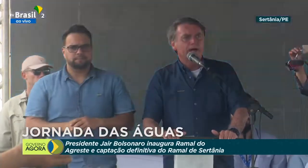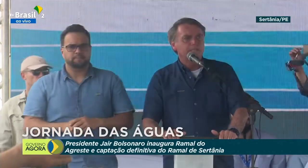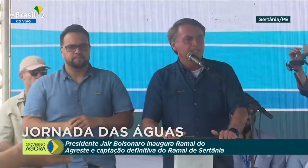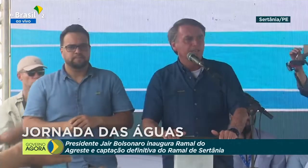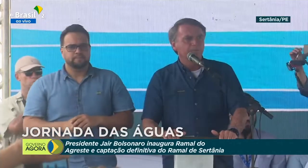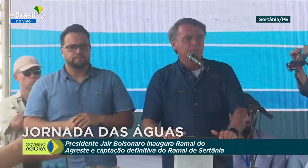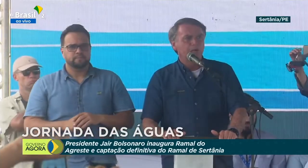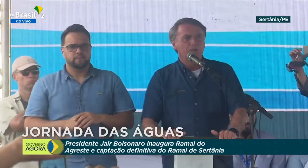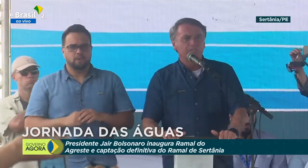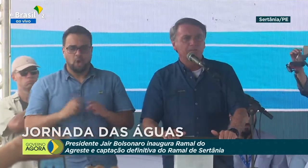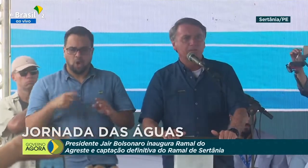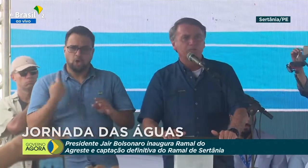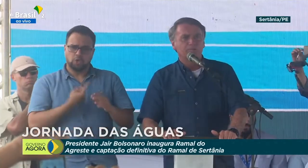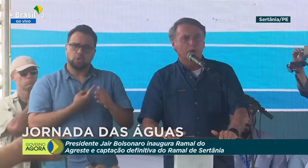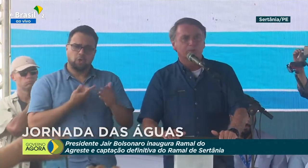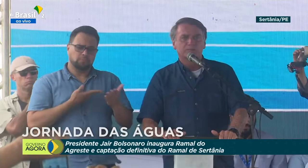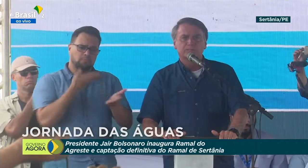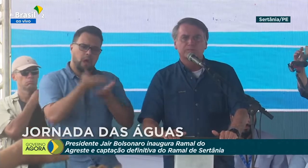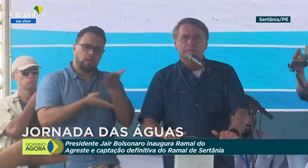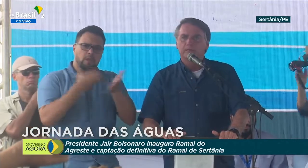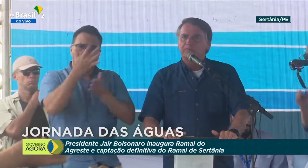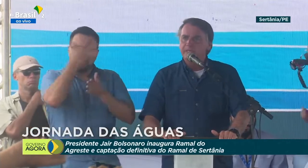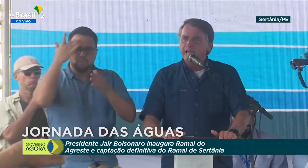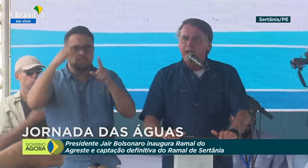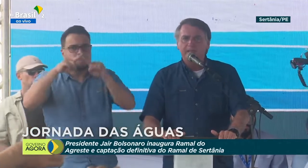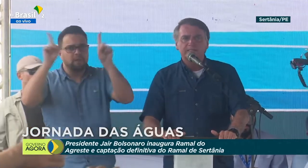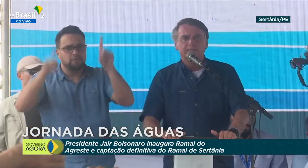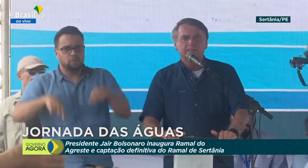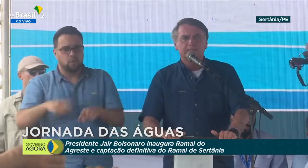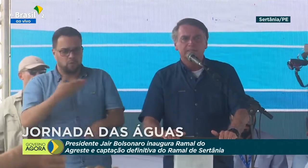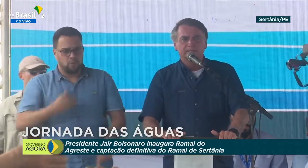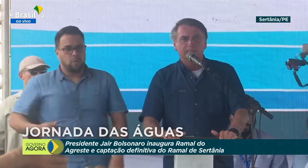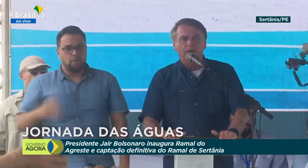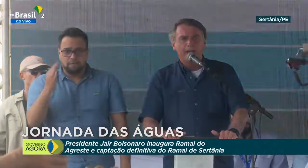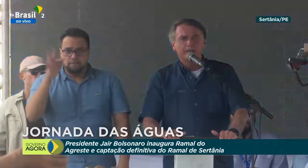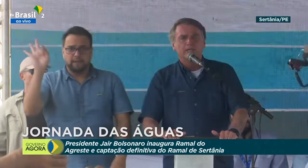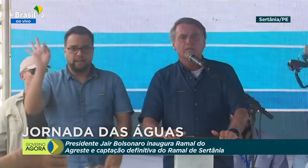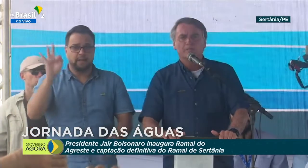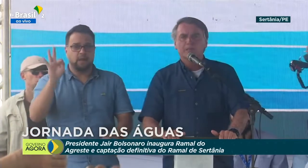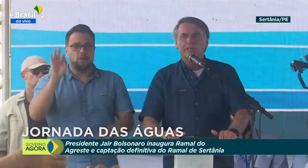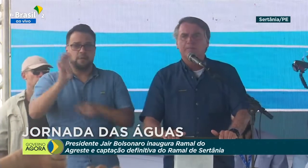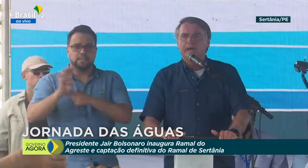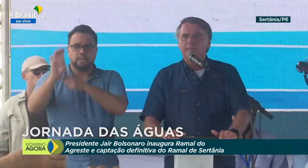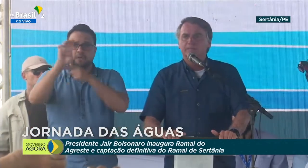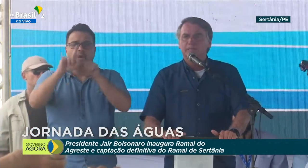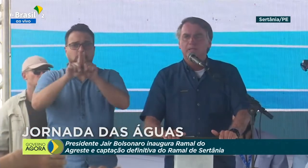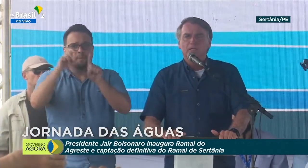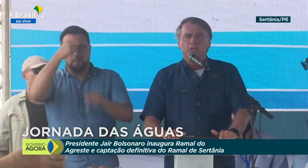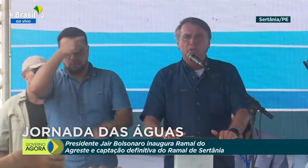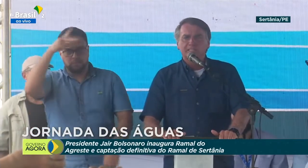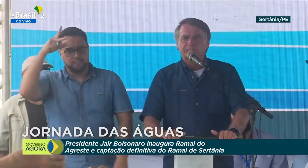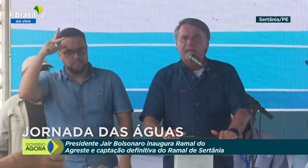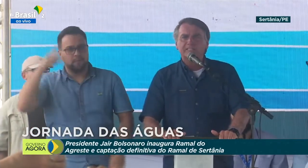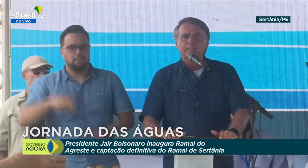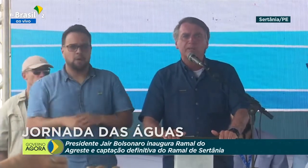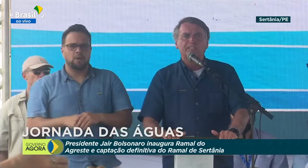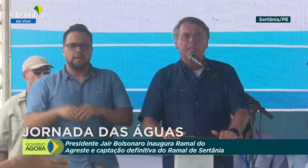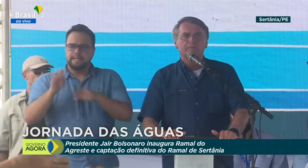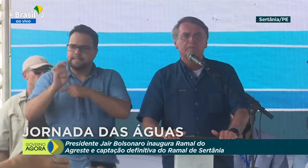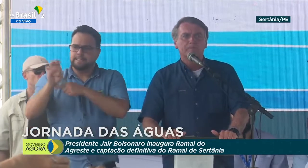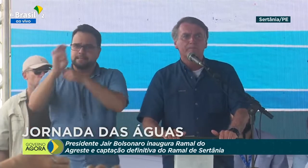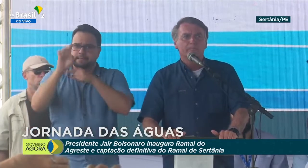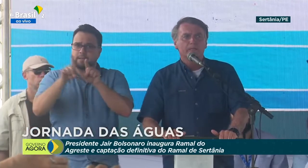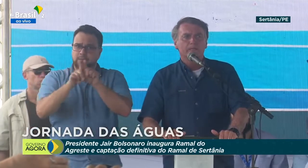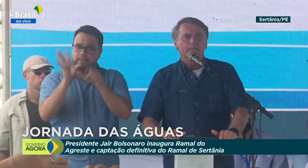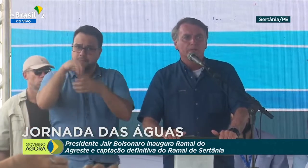Nós atendemos aos servidores públicos federais, estaduais e municipais. Nos estados e